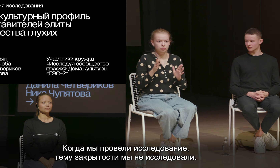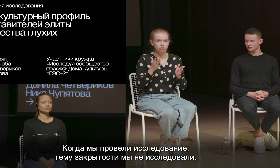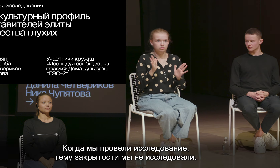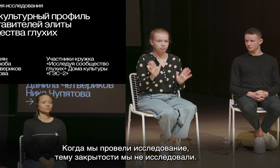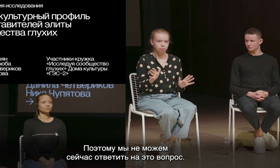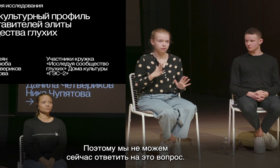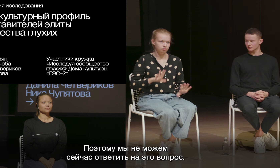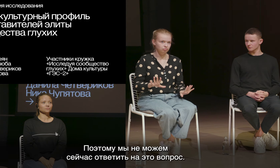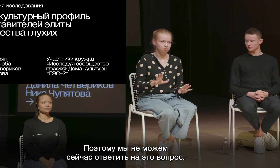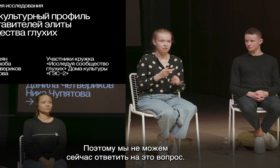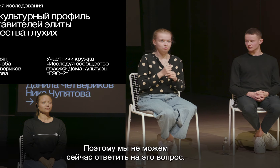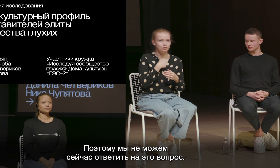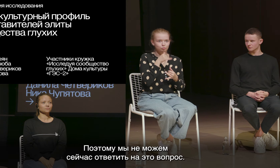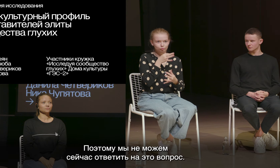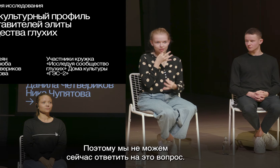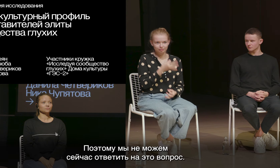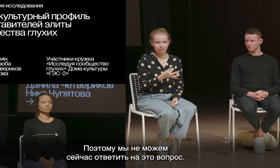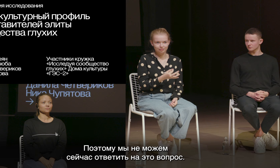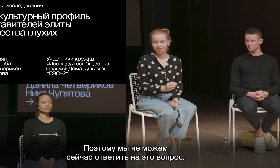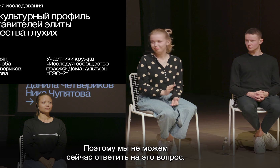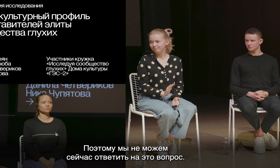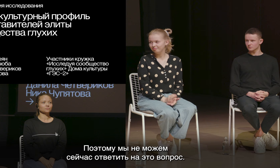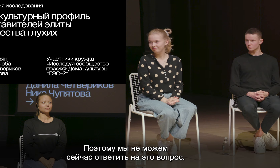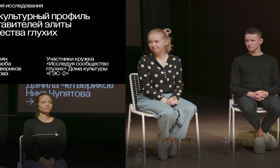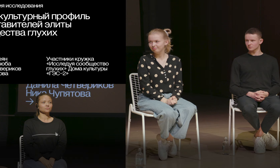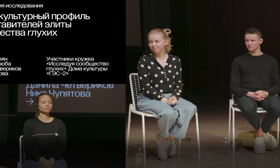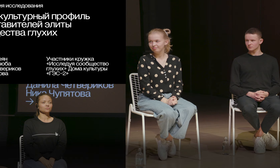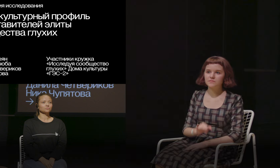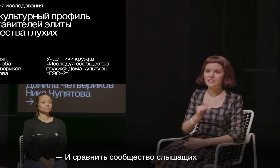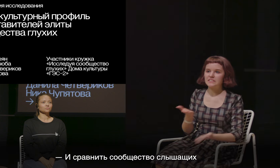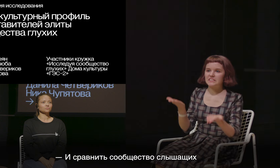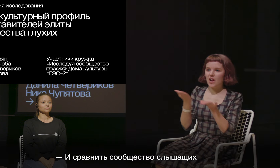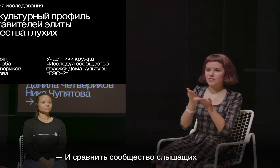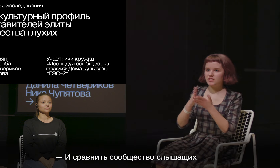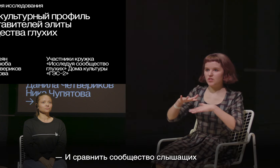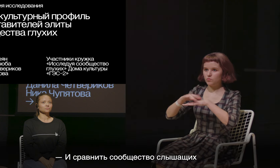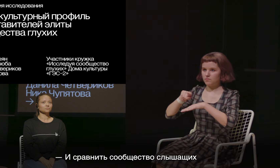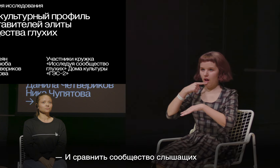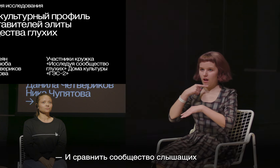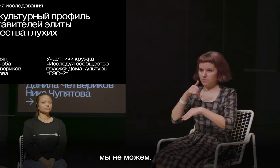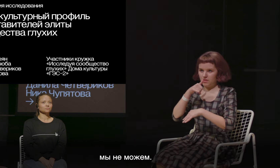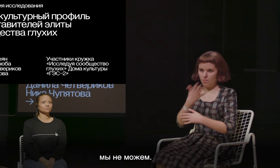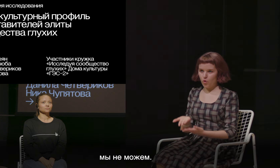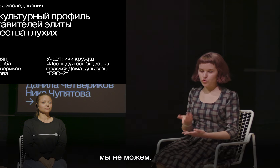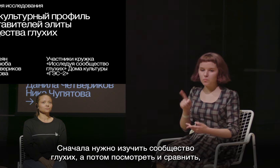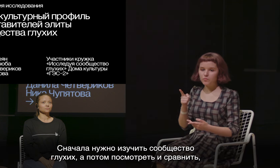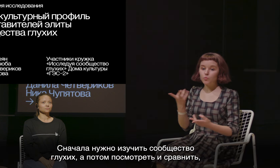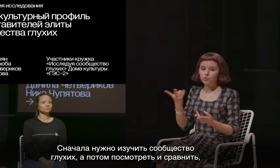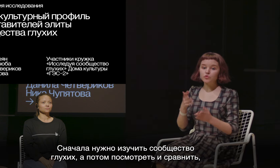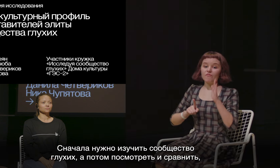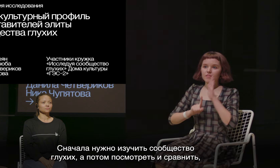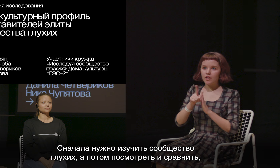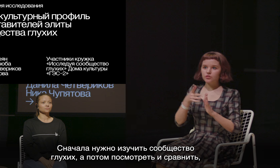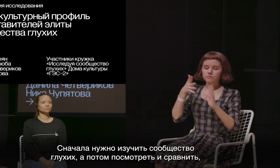не исследовали. То есть мы не ставили этот вопрос, поэтому, наверное, мы не можем на него сейчас ответить. и сравнить с сообществом слышащих